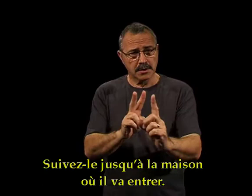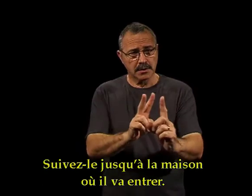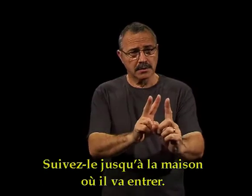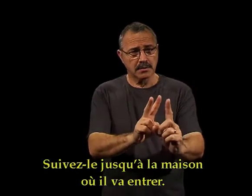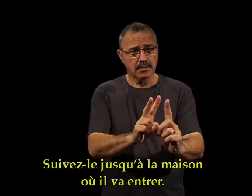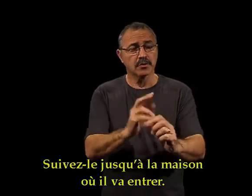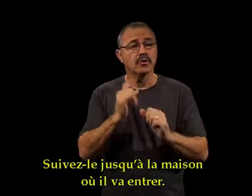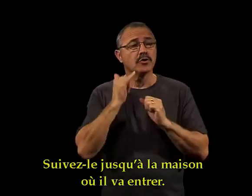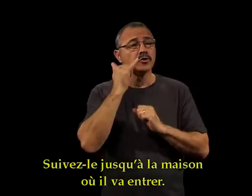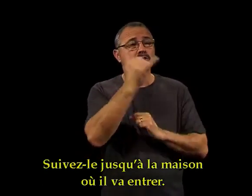va entrer.